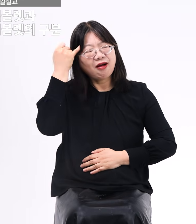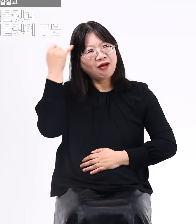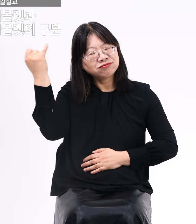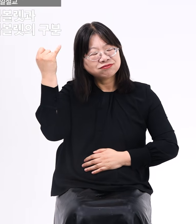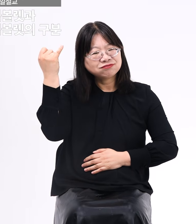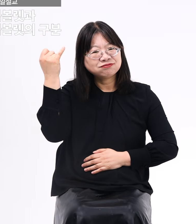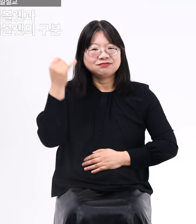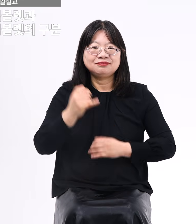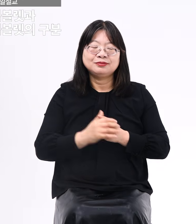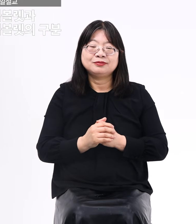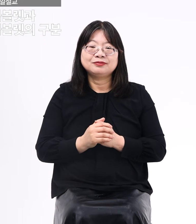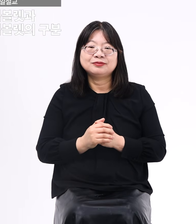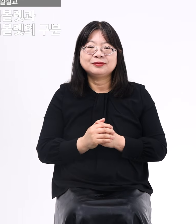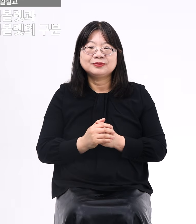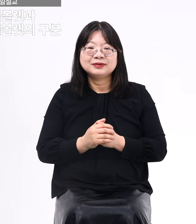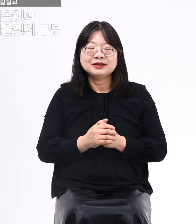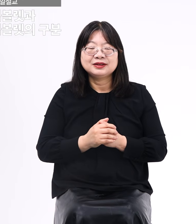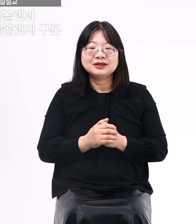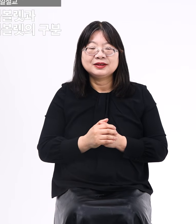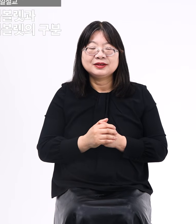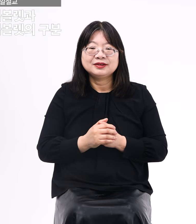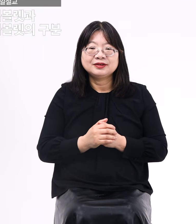냅니다.